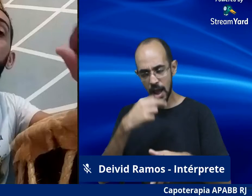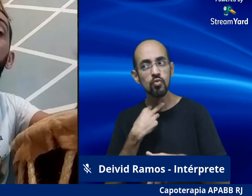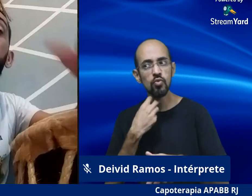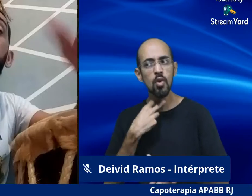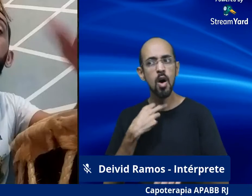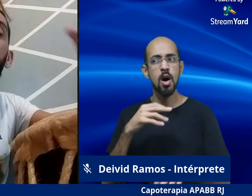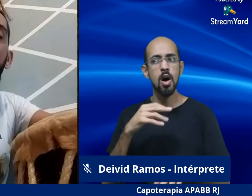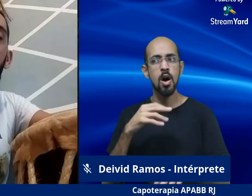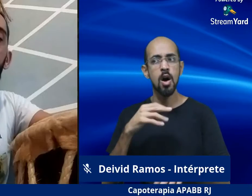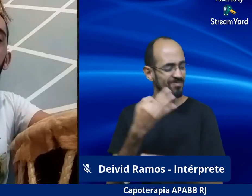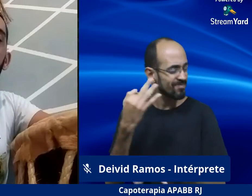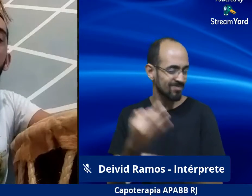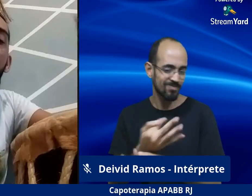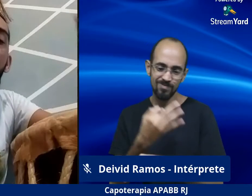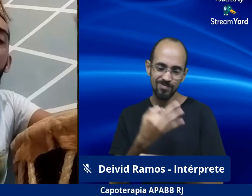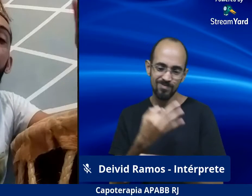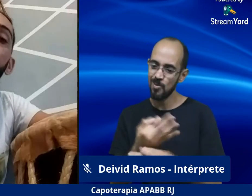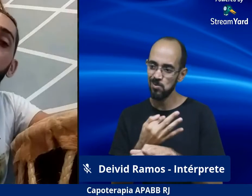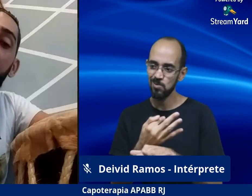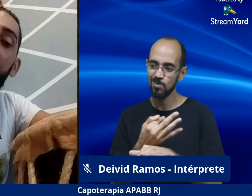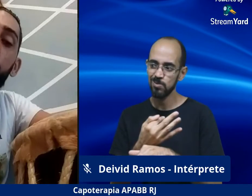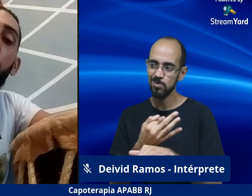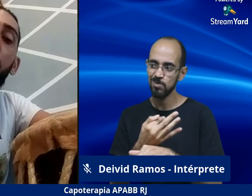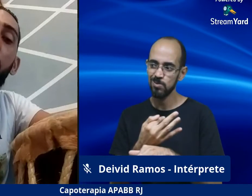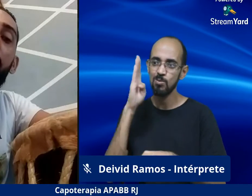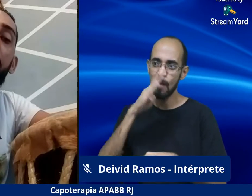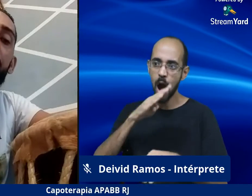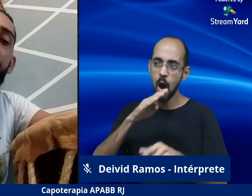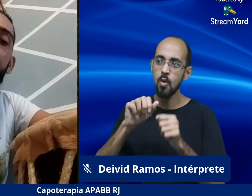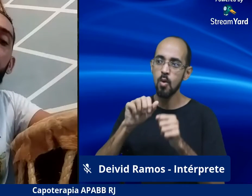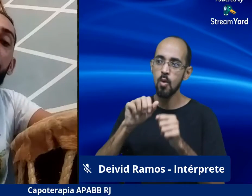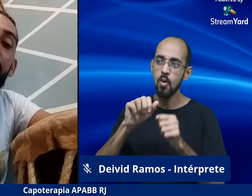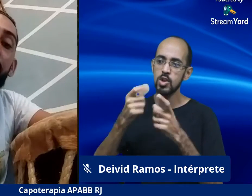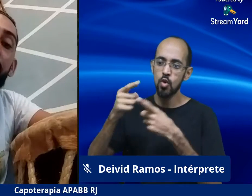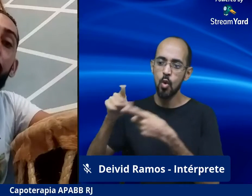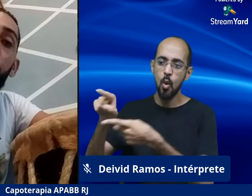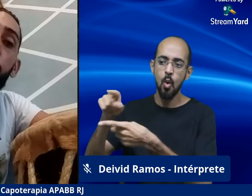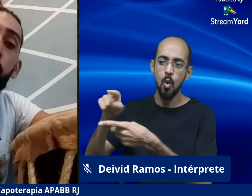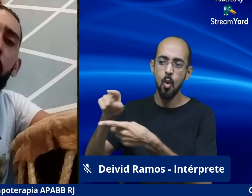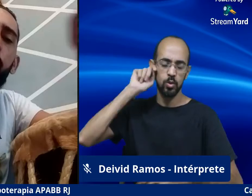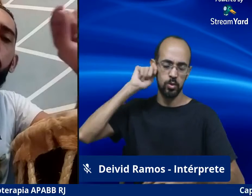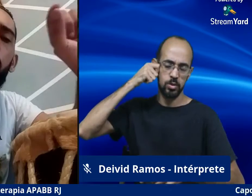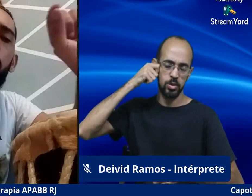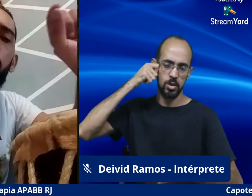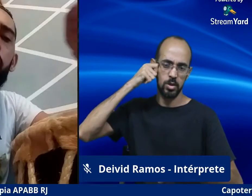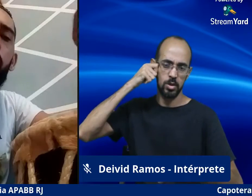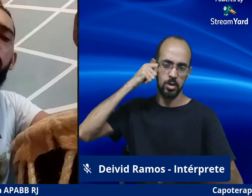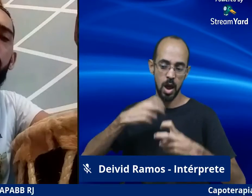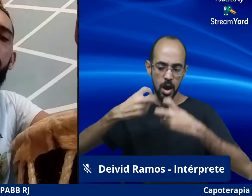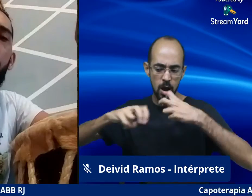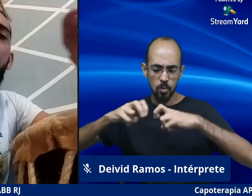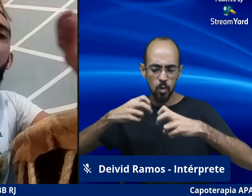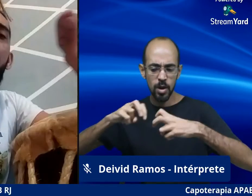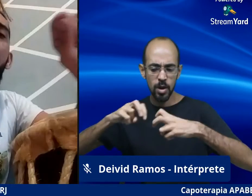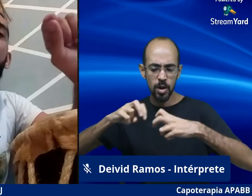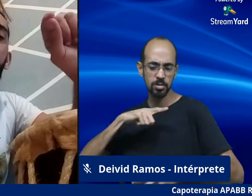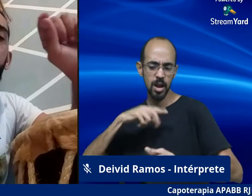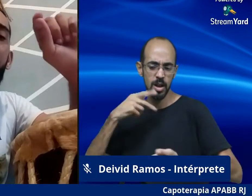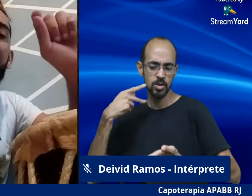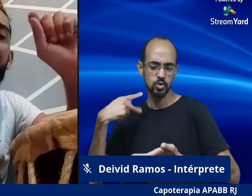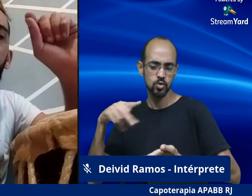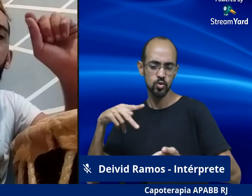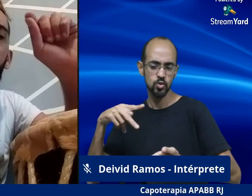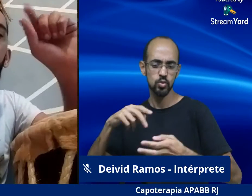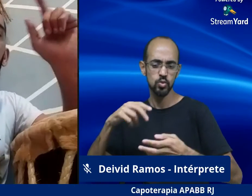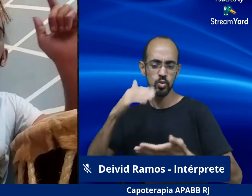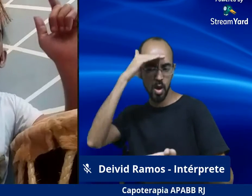o negro a julgar. A capoeira tem sua crença. Da mistura foi construída. A capoeira